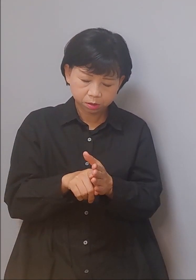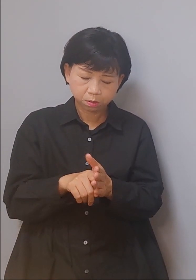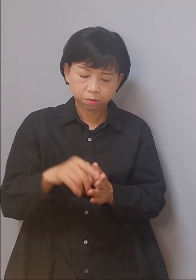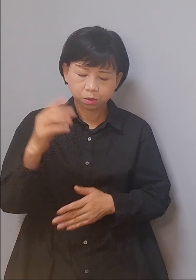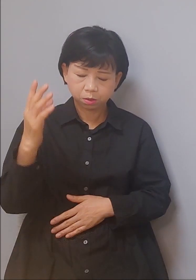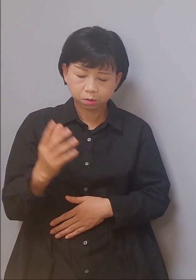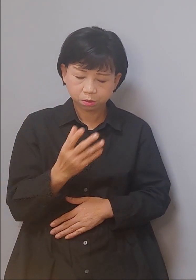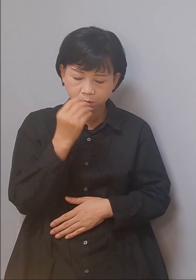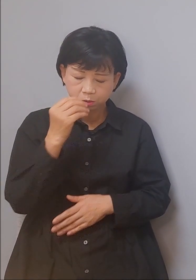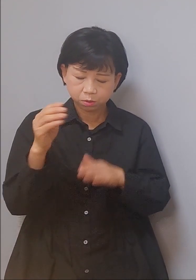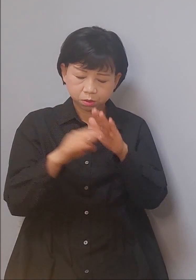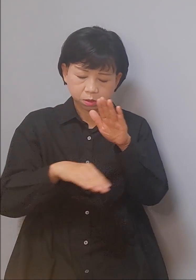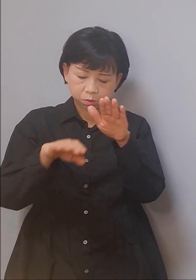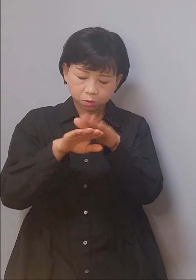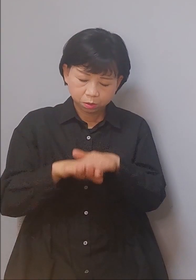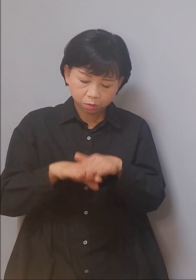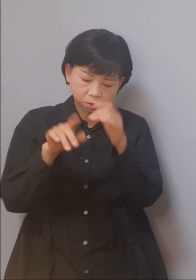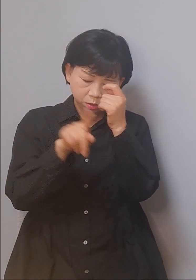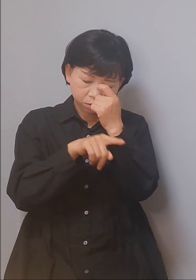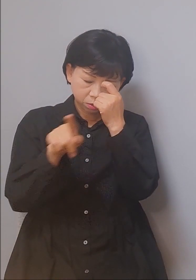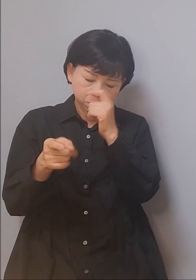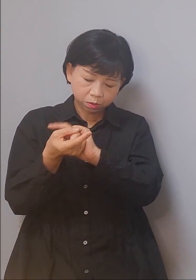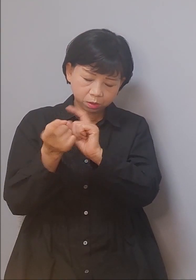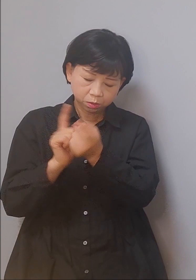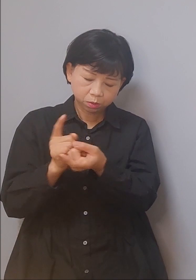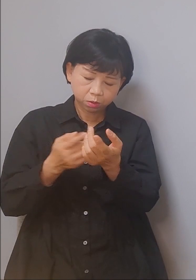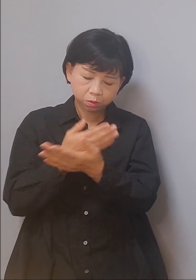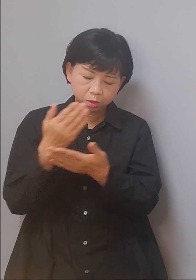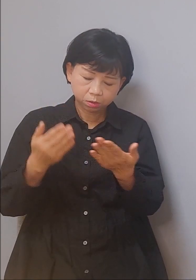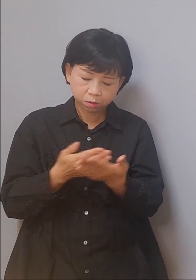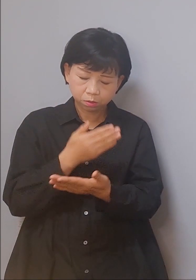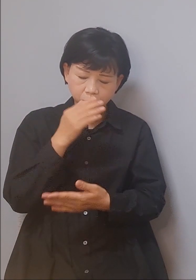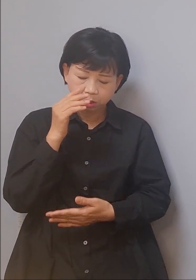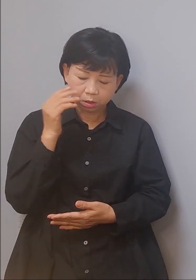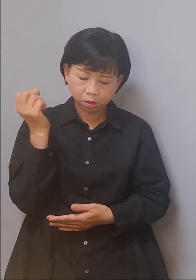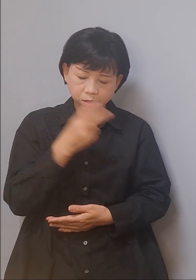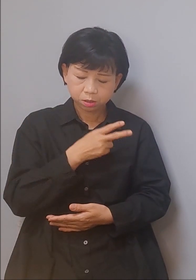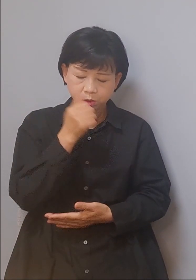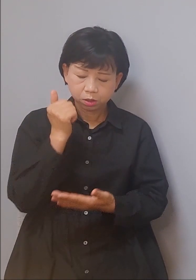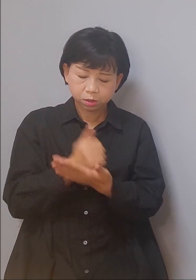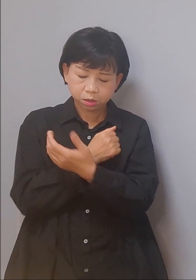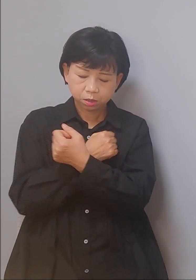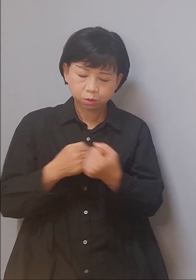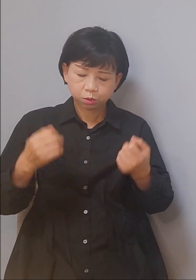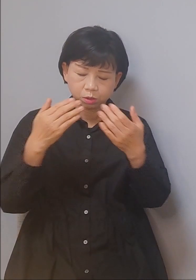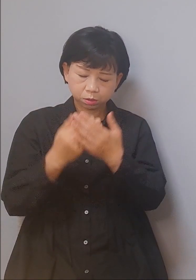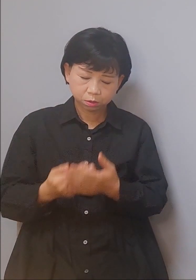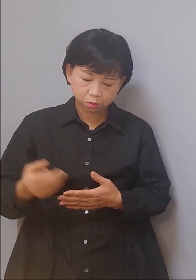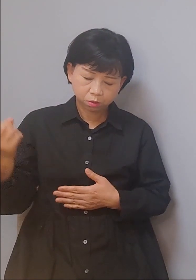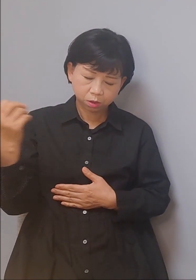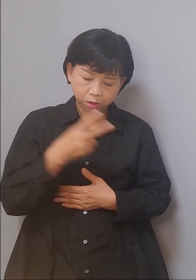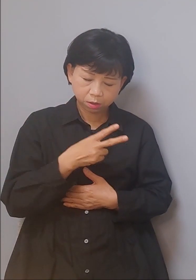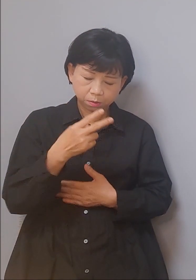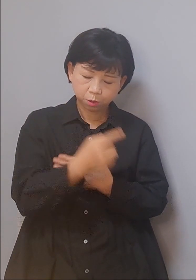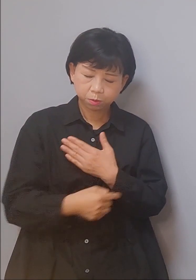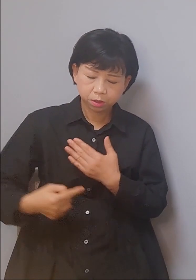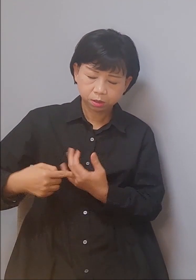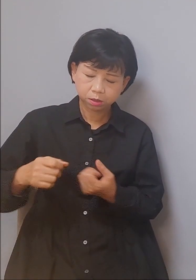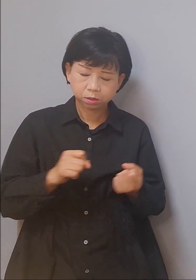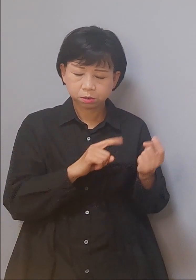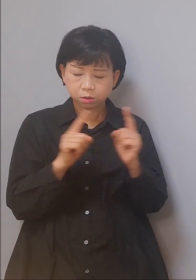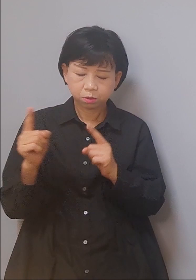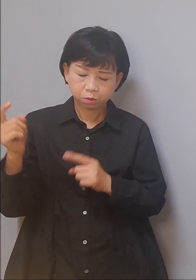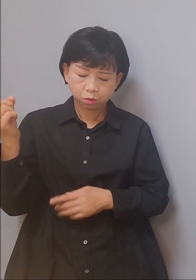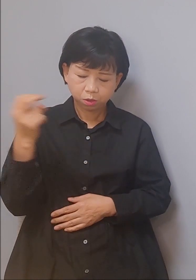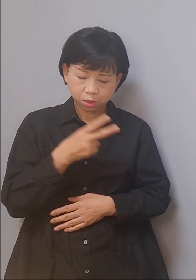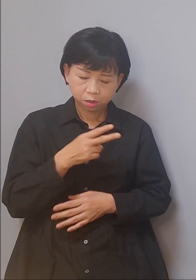성령을 믿사오며 거룩한 공예와 성도가 서로 교통하는 것과 죄를 사하여 주시는 것과 몸이 다시